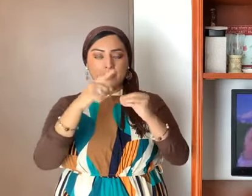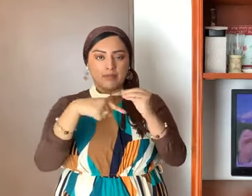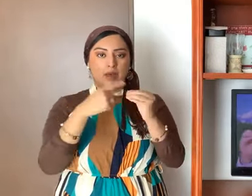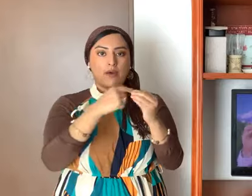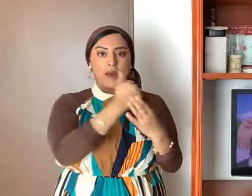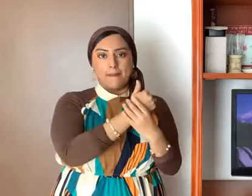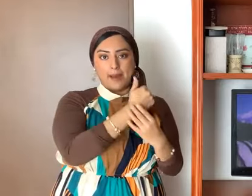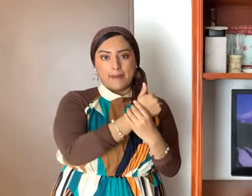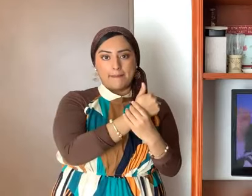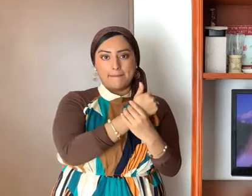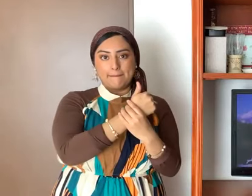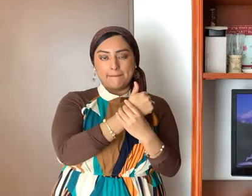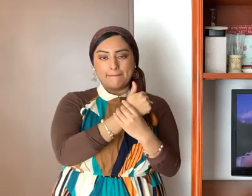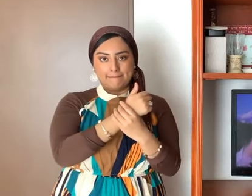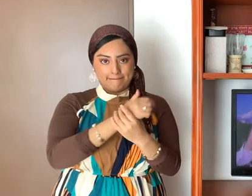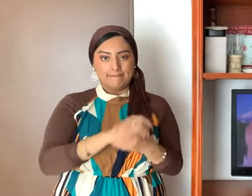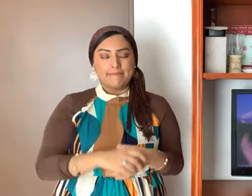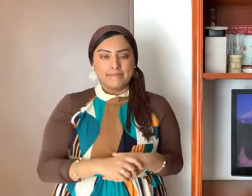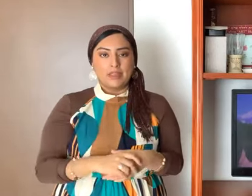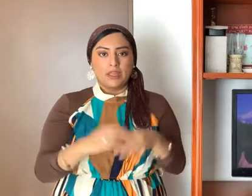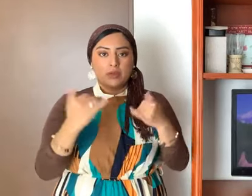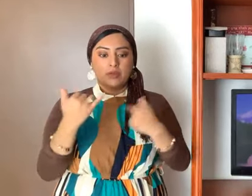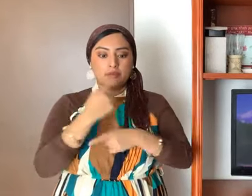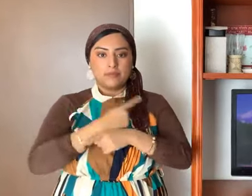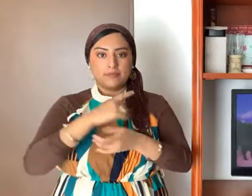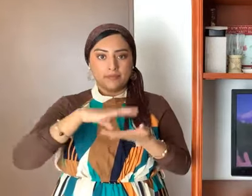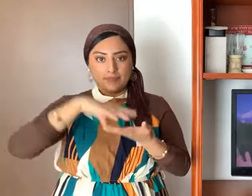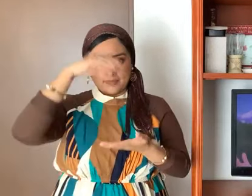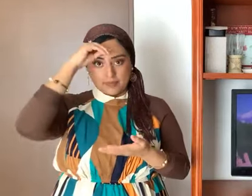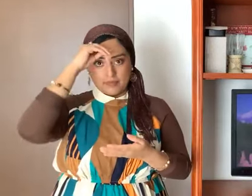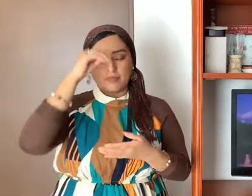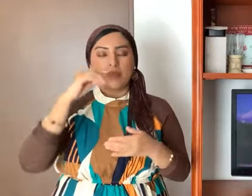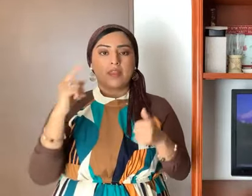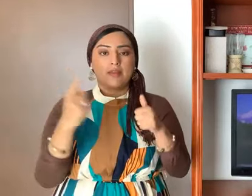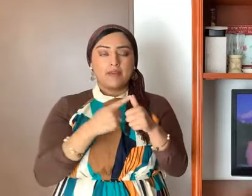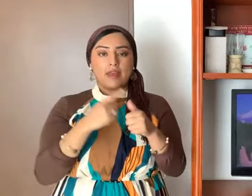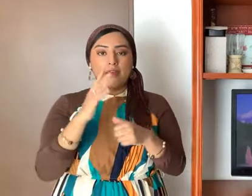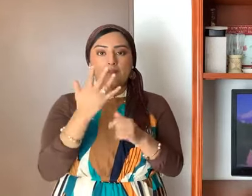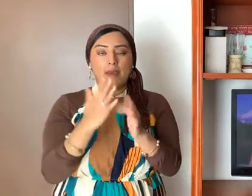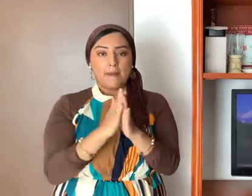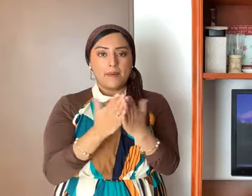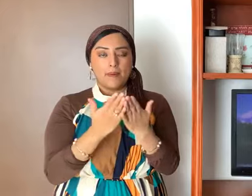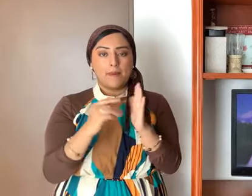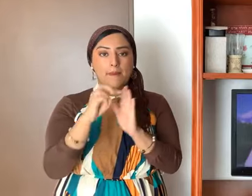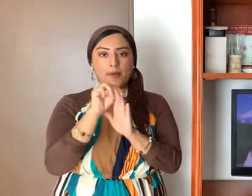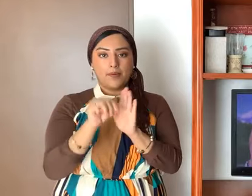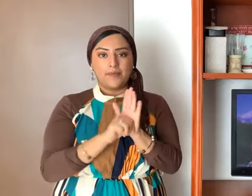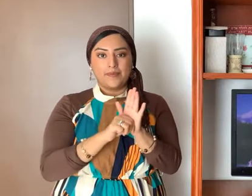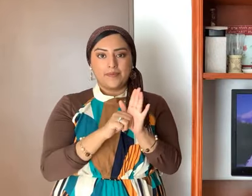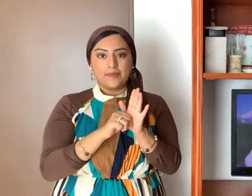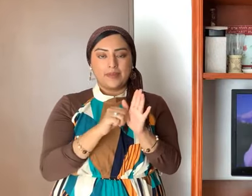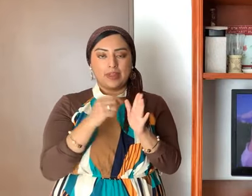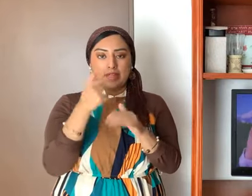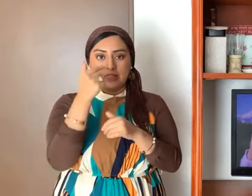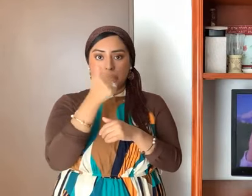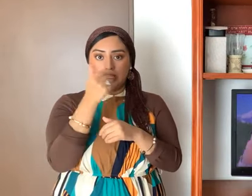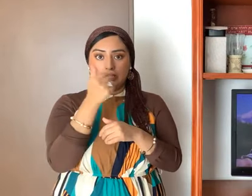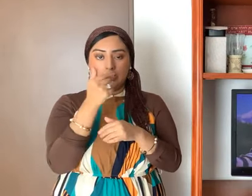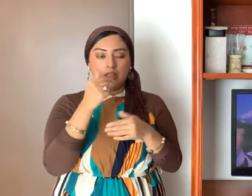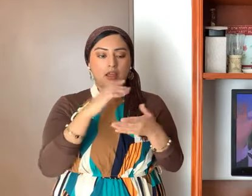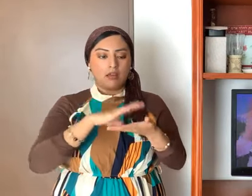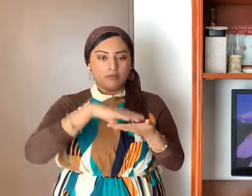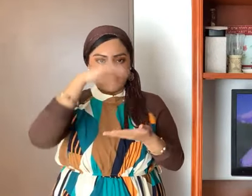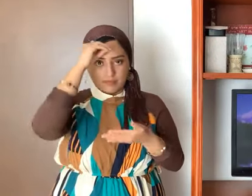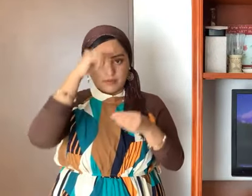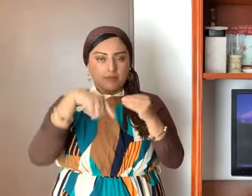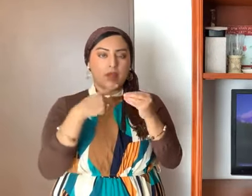Abraham. Entonces vamos a leer, vamos a estudiar en los primeros 5 libros de Moisés, por así decirlo, en el libro de Génesis sobre